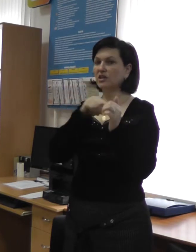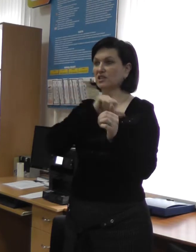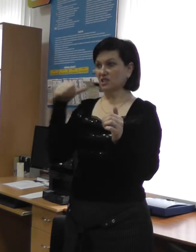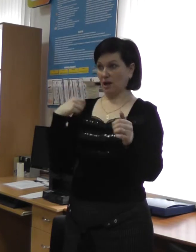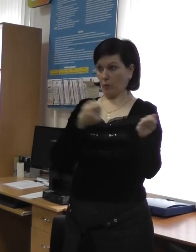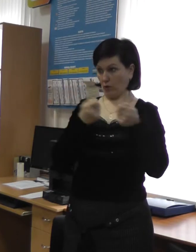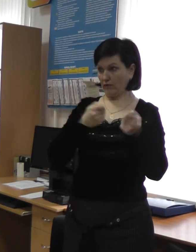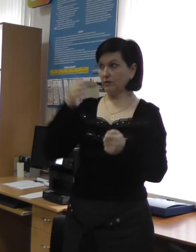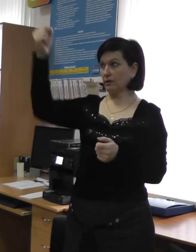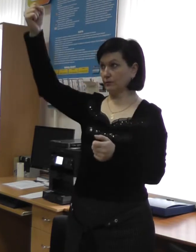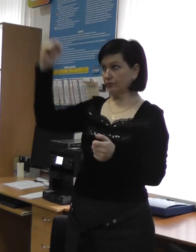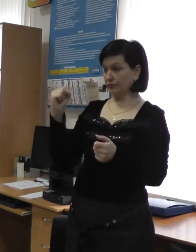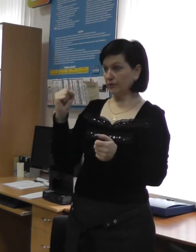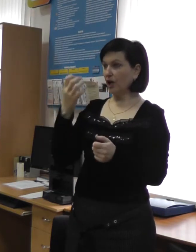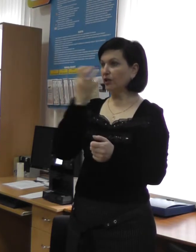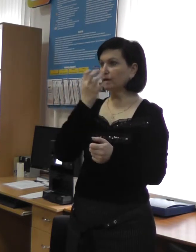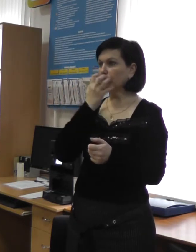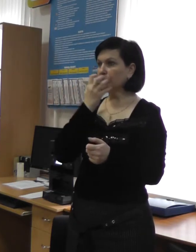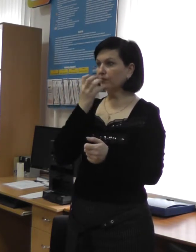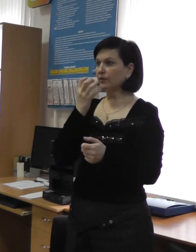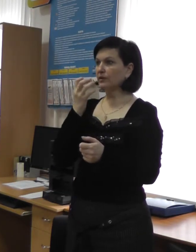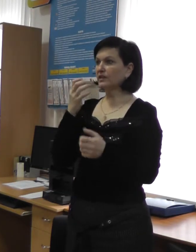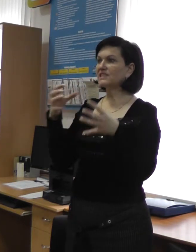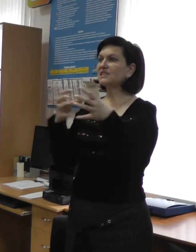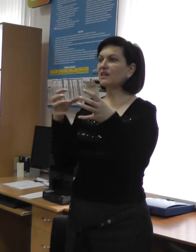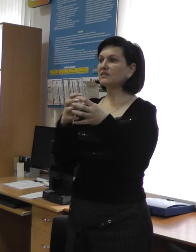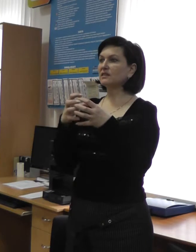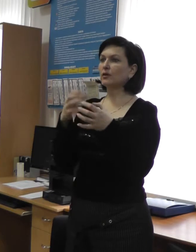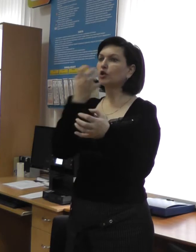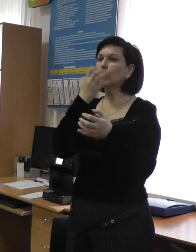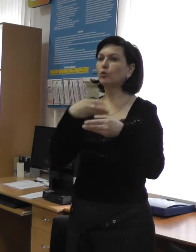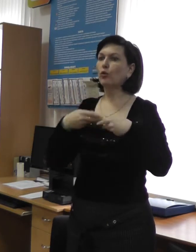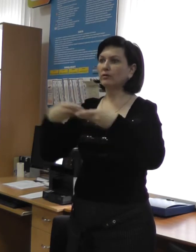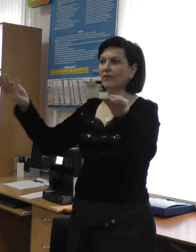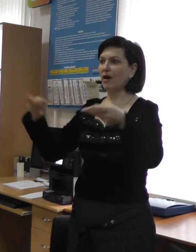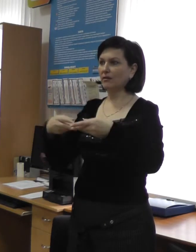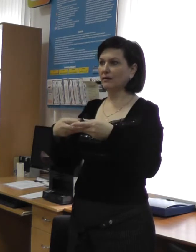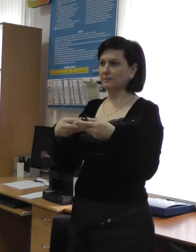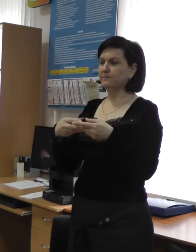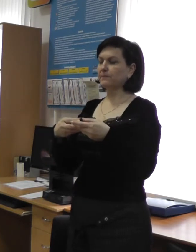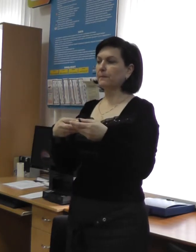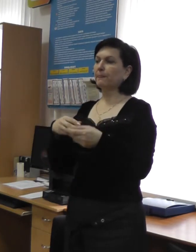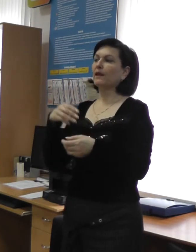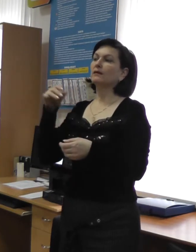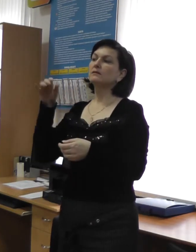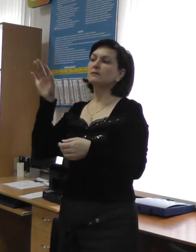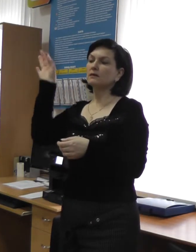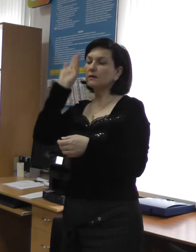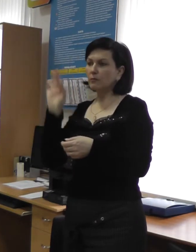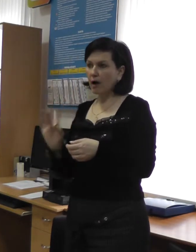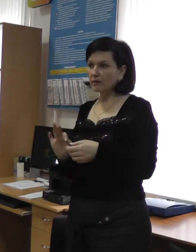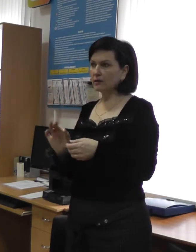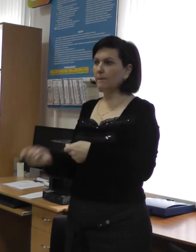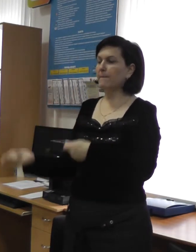новой мощной тепловой электростанции в Ставрополе, оснащенной оборудованием из Швейцарии и Германии,